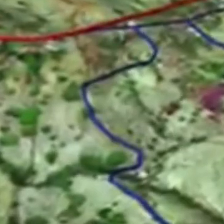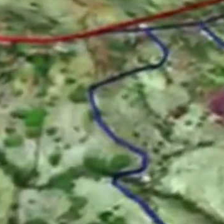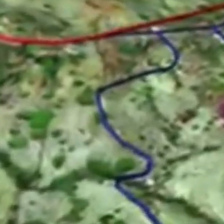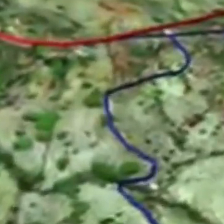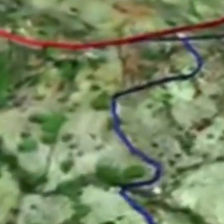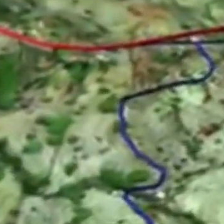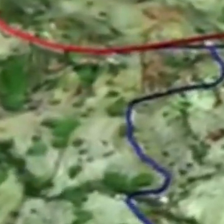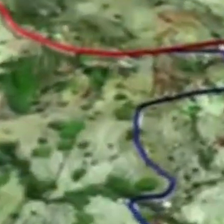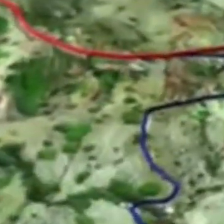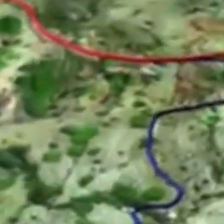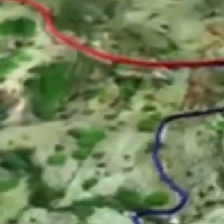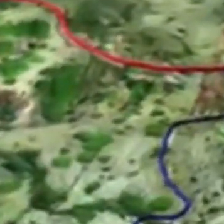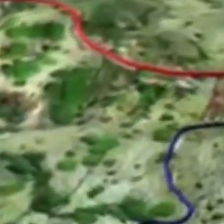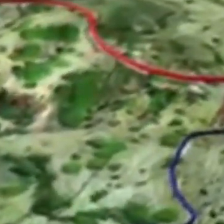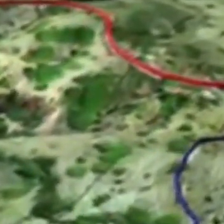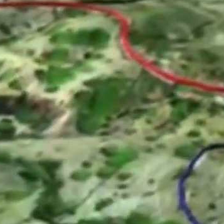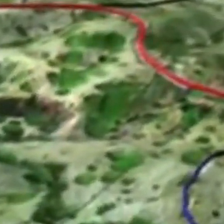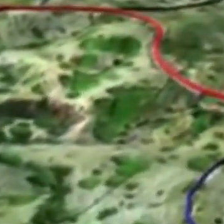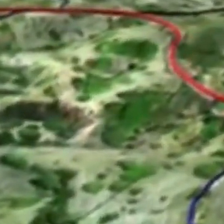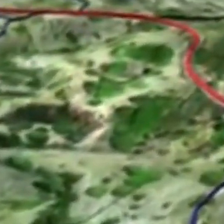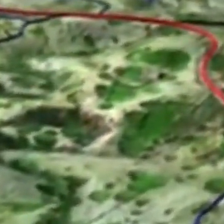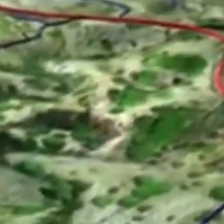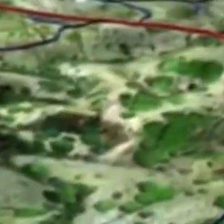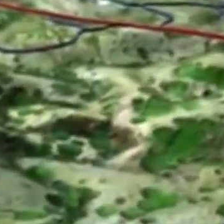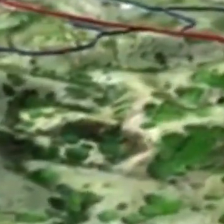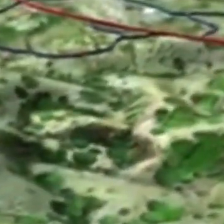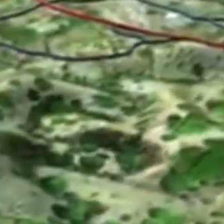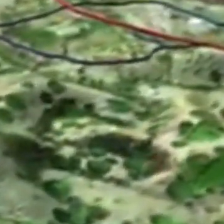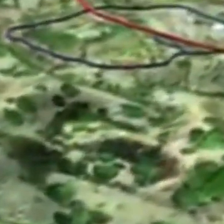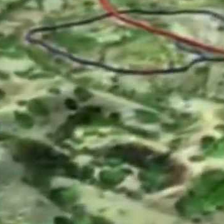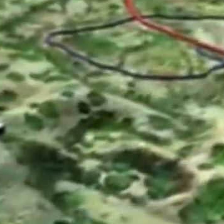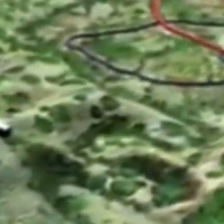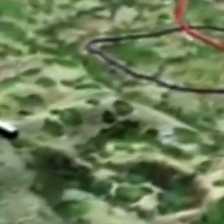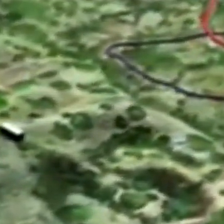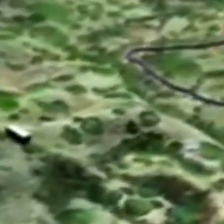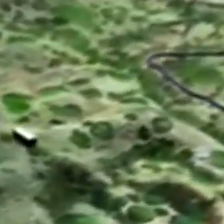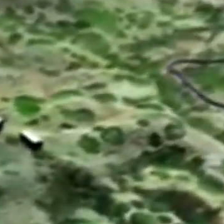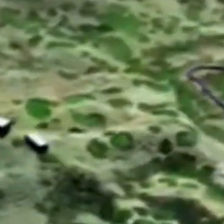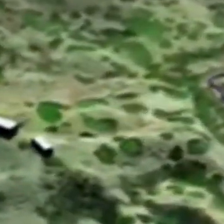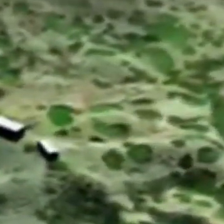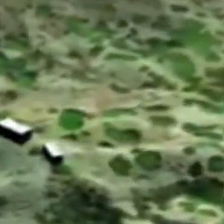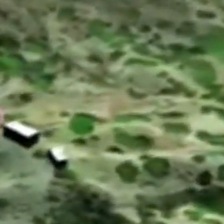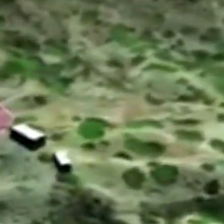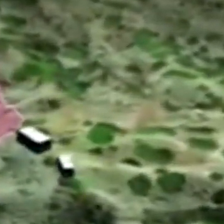aguas y el derecho de alimentación tareas que tiene pendiente la asamblea nacional del salvador